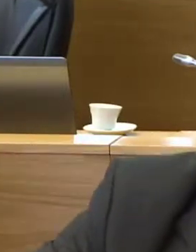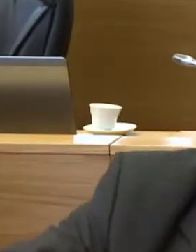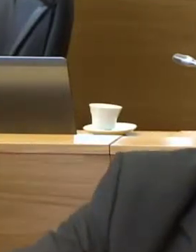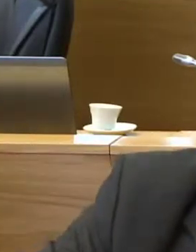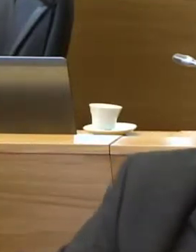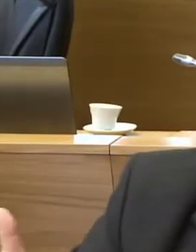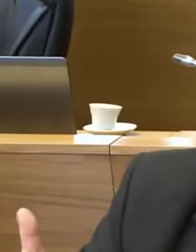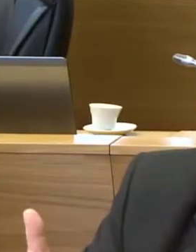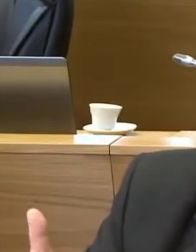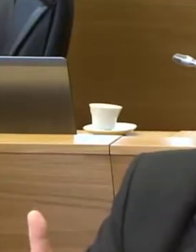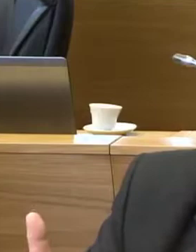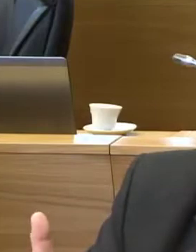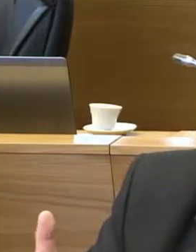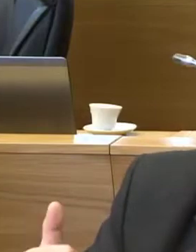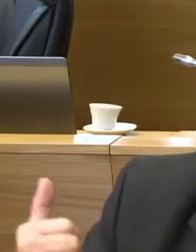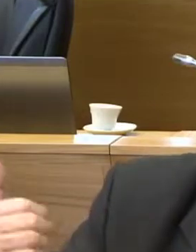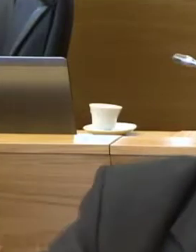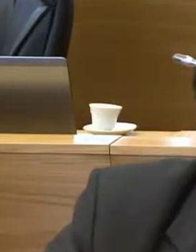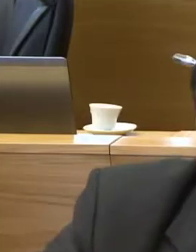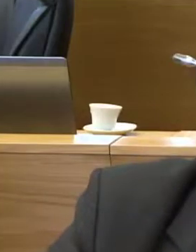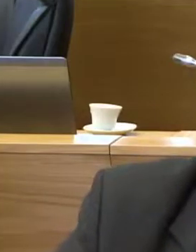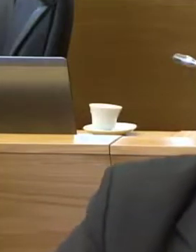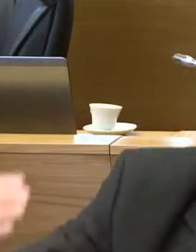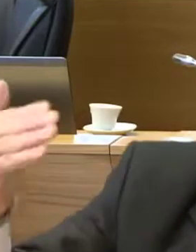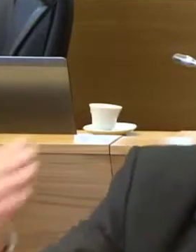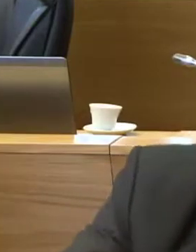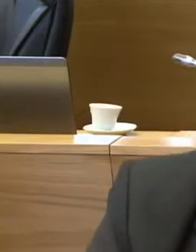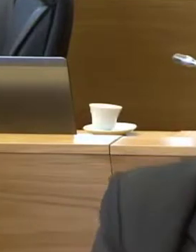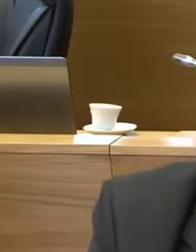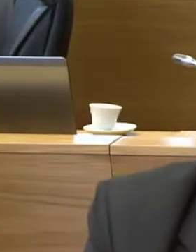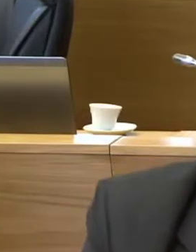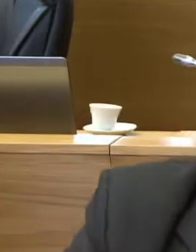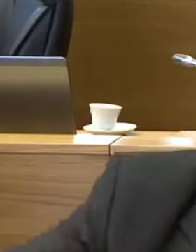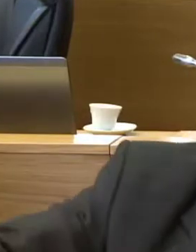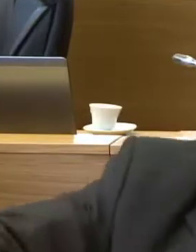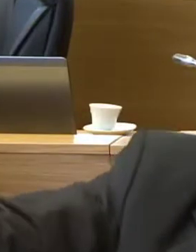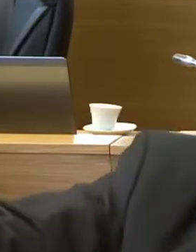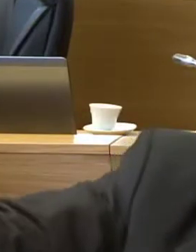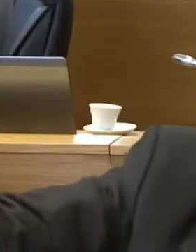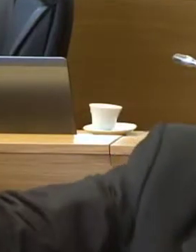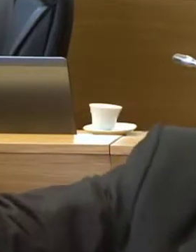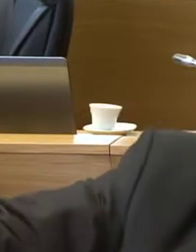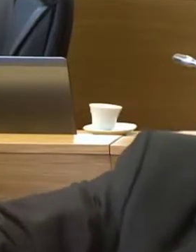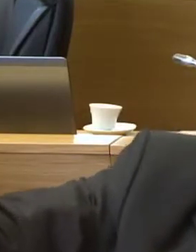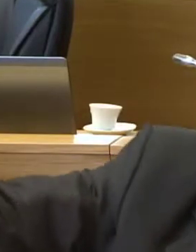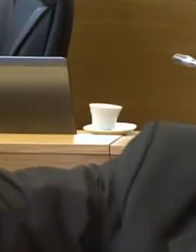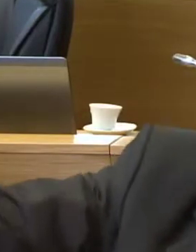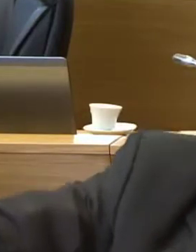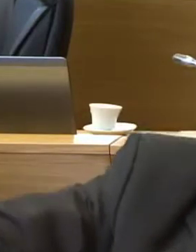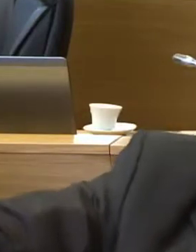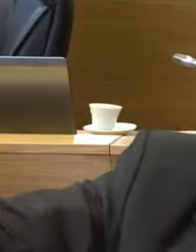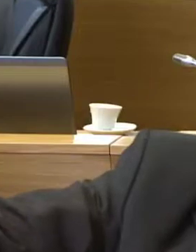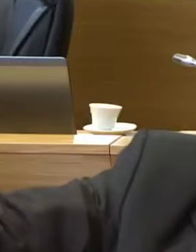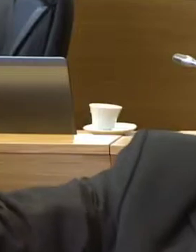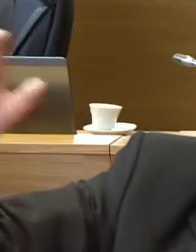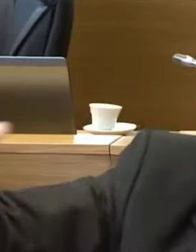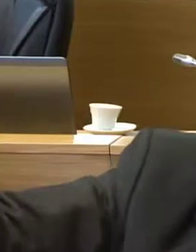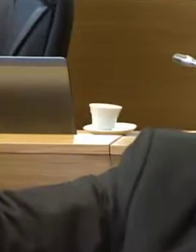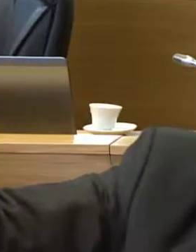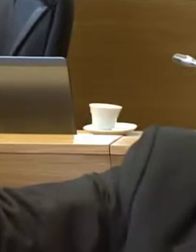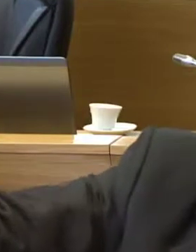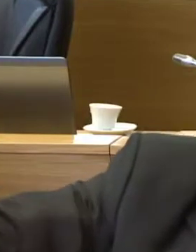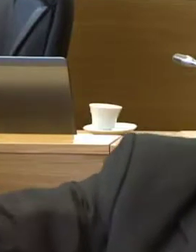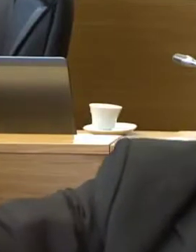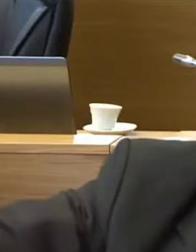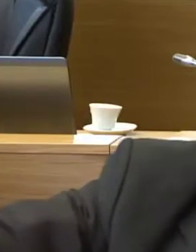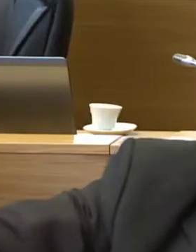problema dos anos, porque quando que a prefeitura, não sei se é aqui, tem, porque em outros estados já tem. Os ônibus